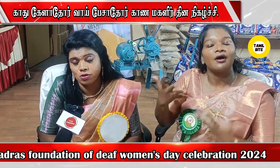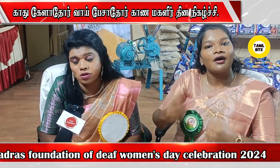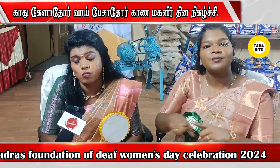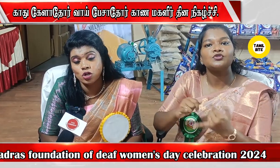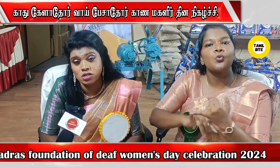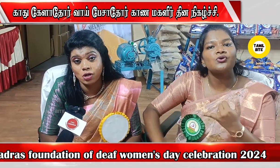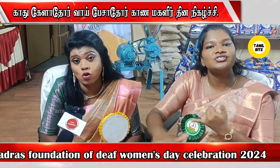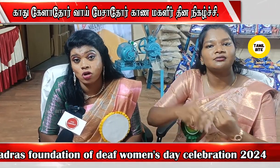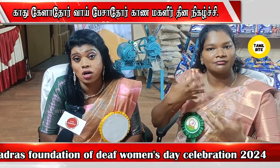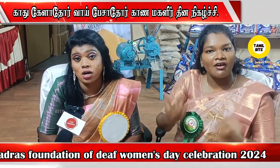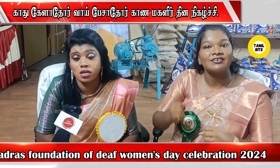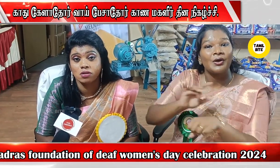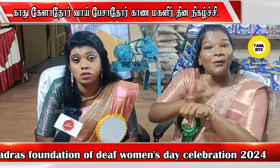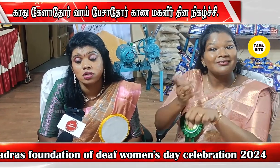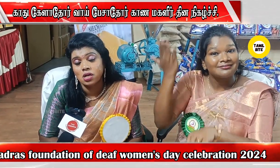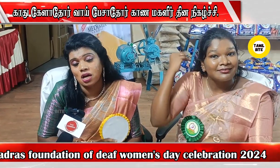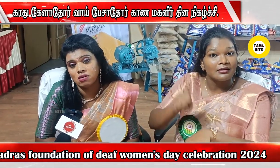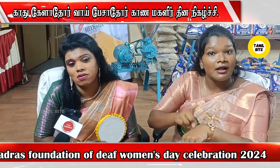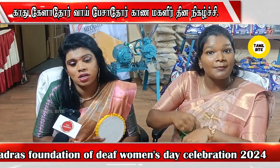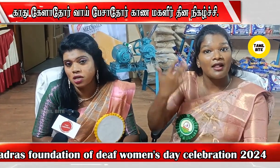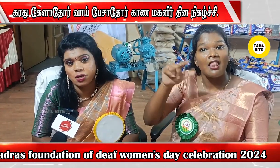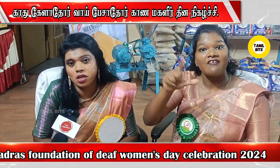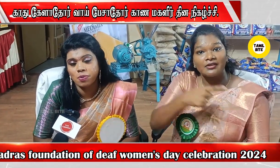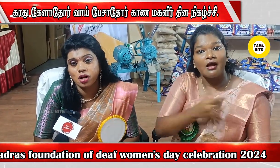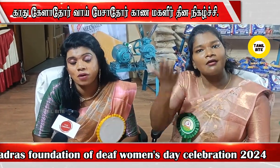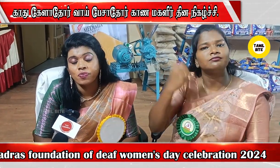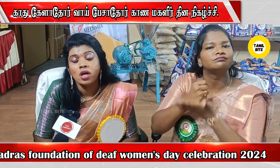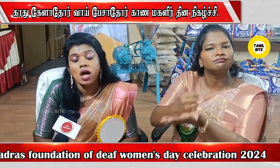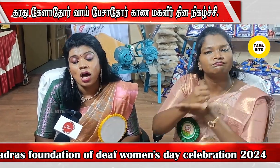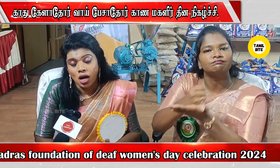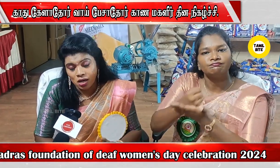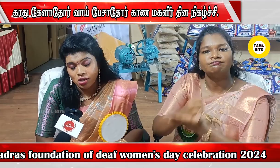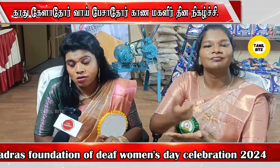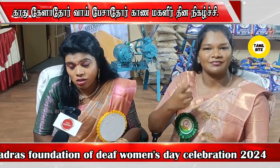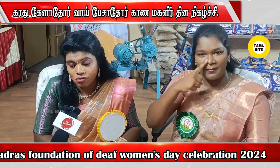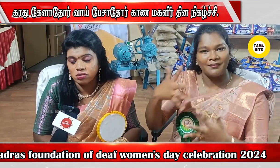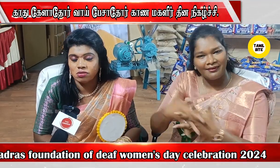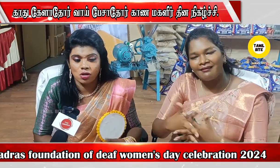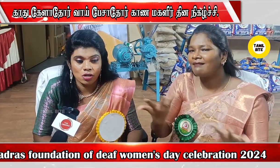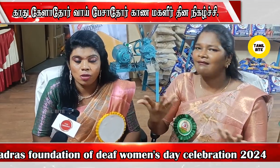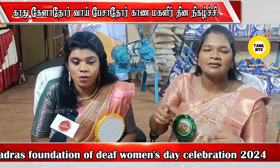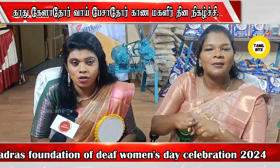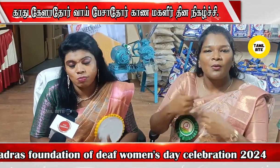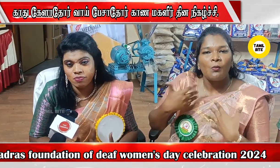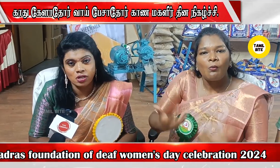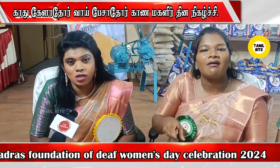kerja. Mulu itu mana corona kalat la, kauan tu rau ni orang nariya pergi help pan langga. Anala umba lembu, lembu help pan orang umba feeling kan